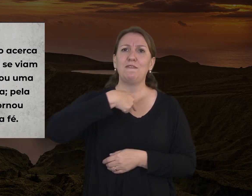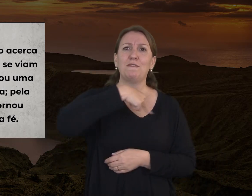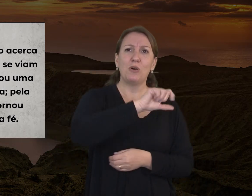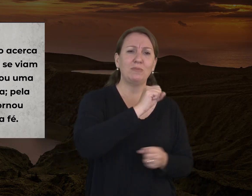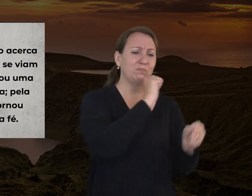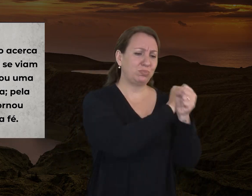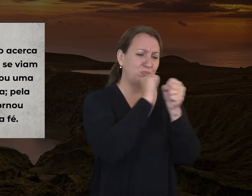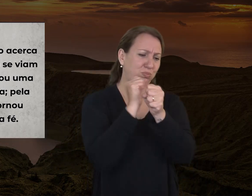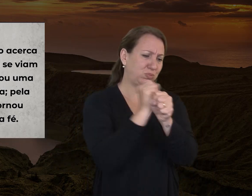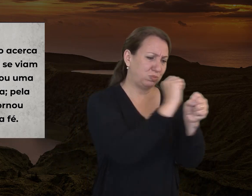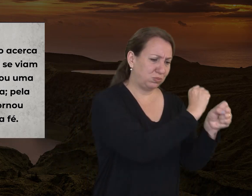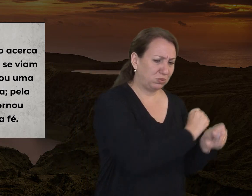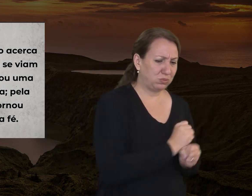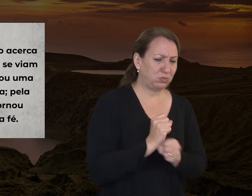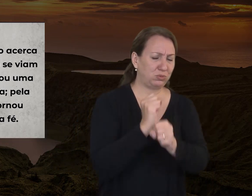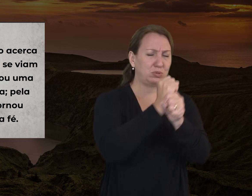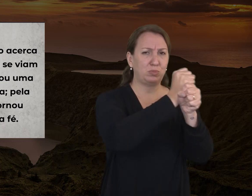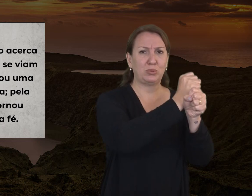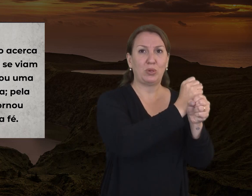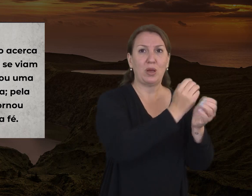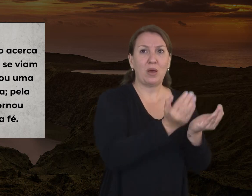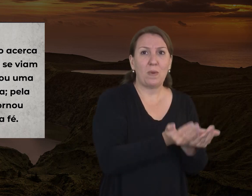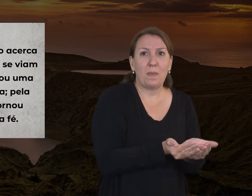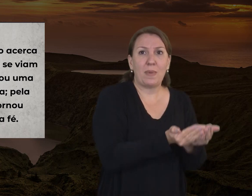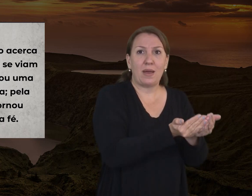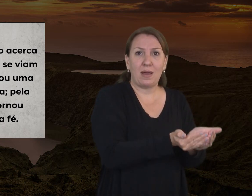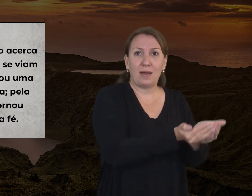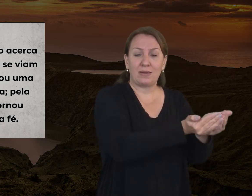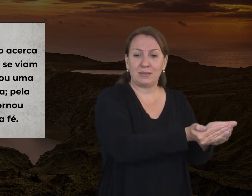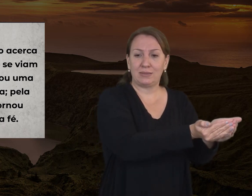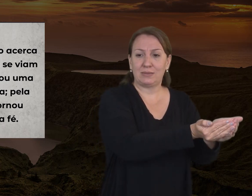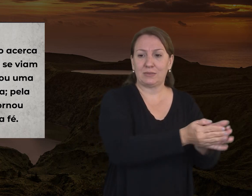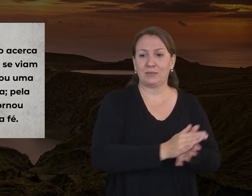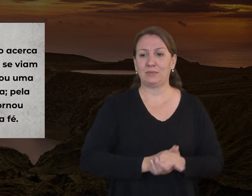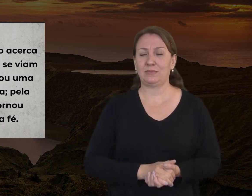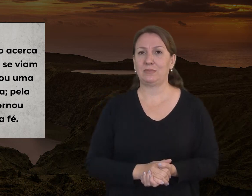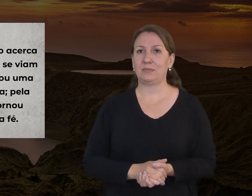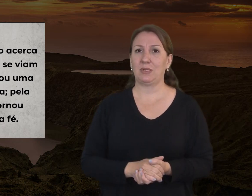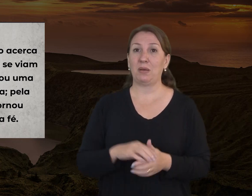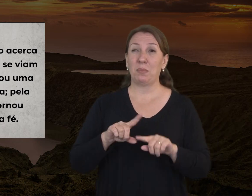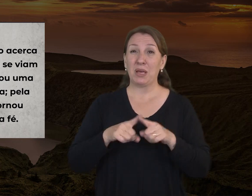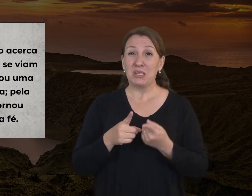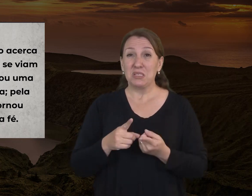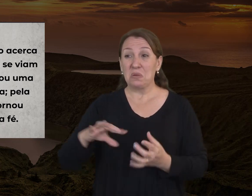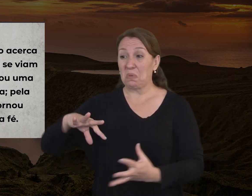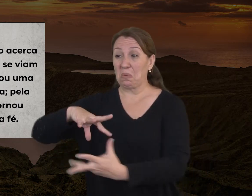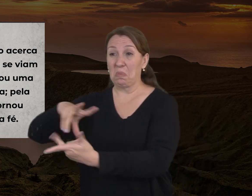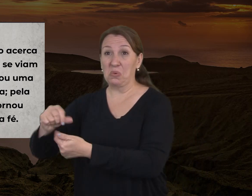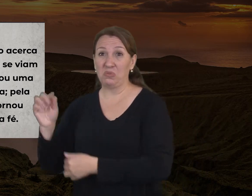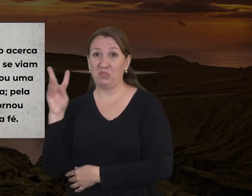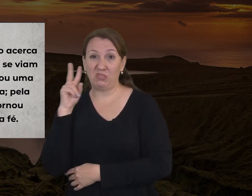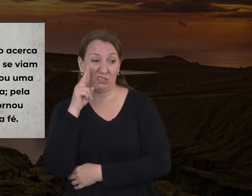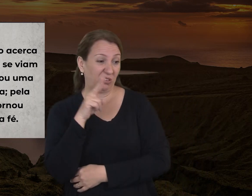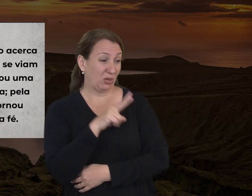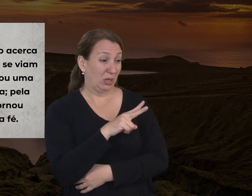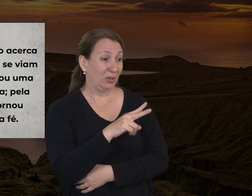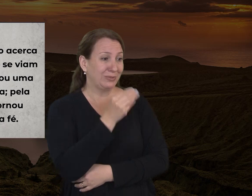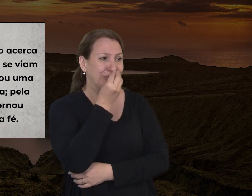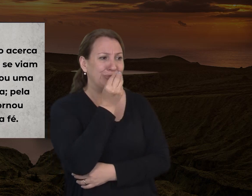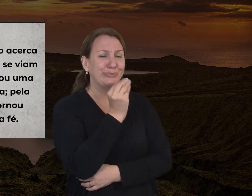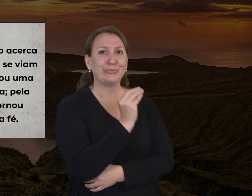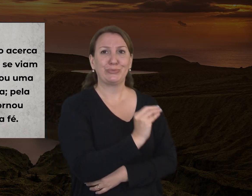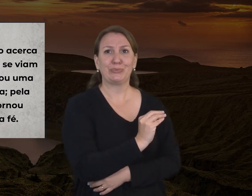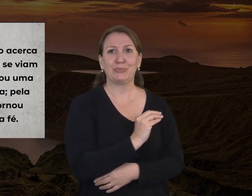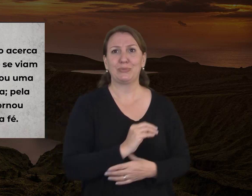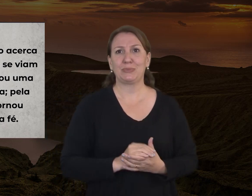verdade é uma salvação, pela qual condenou o mundo e se tornou herdeiro da